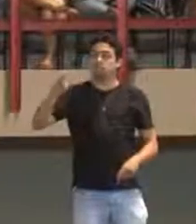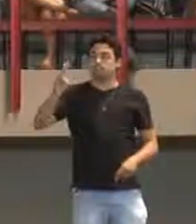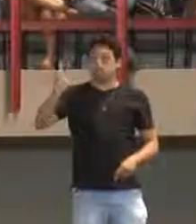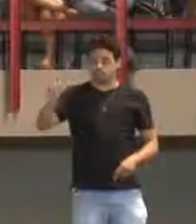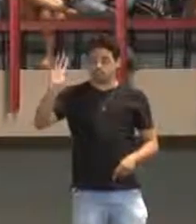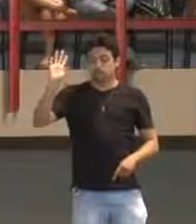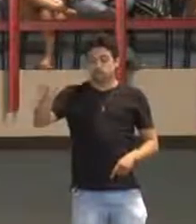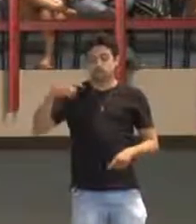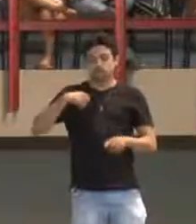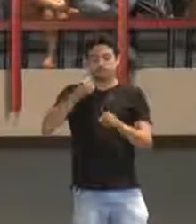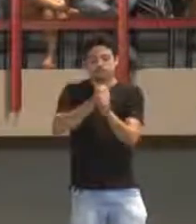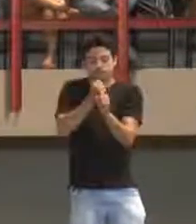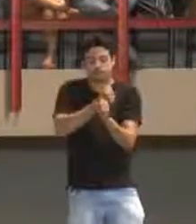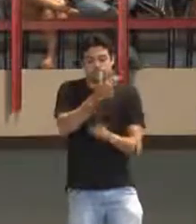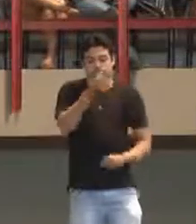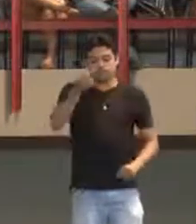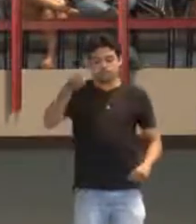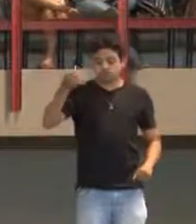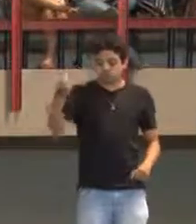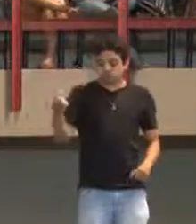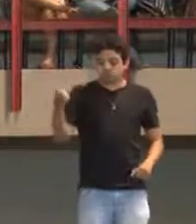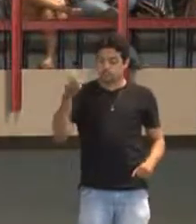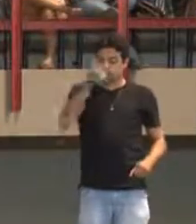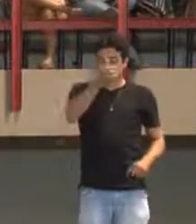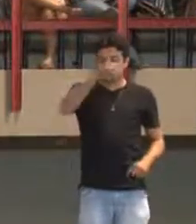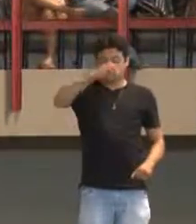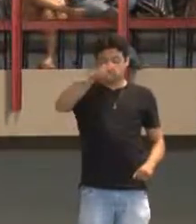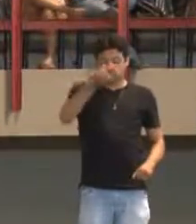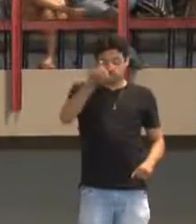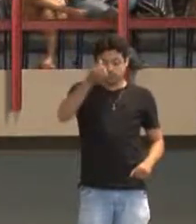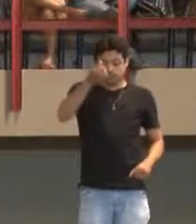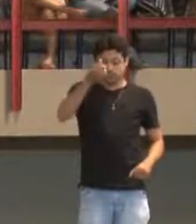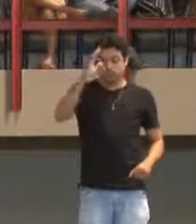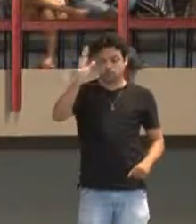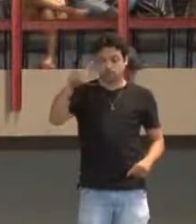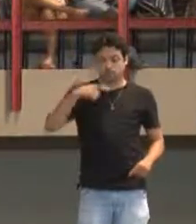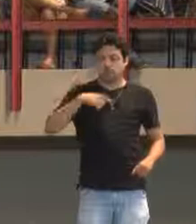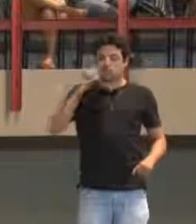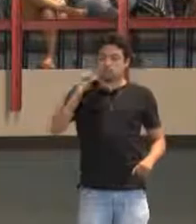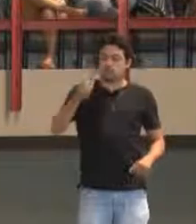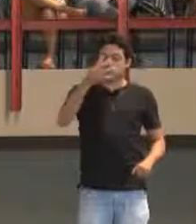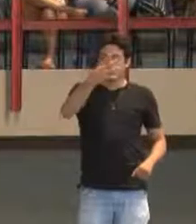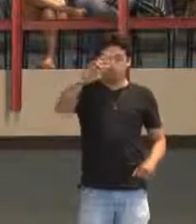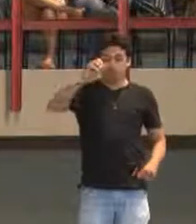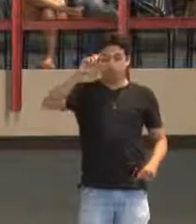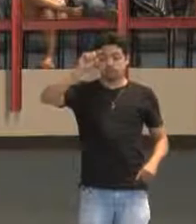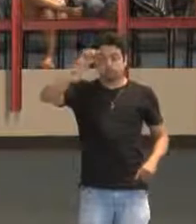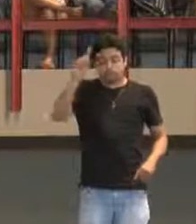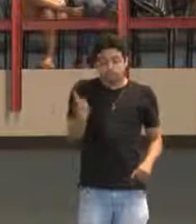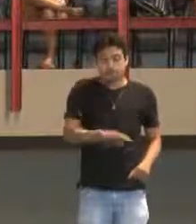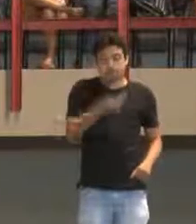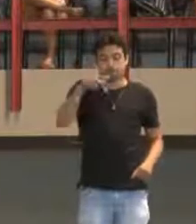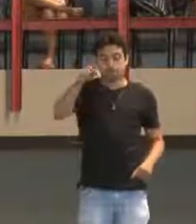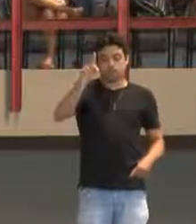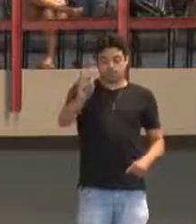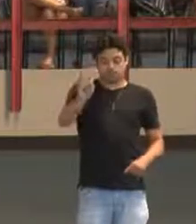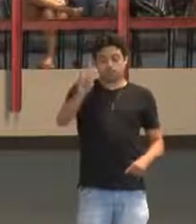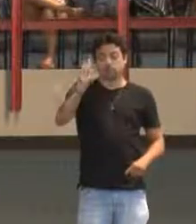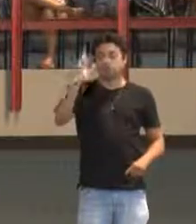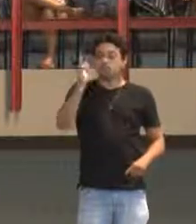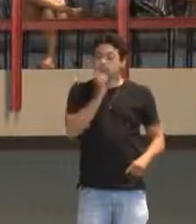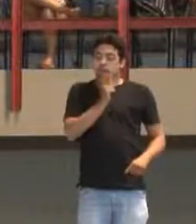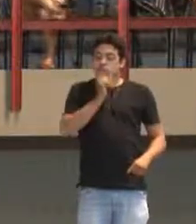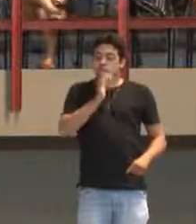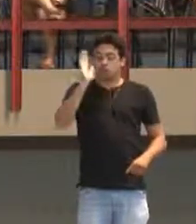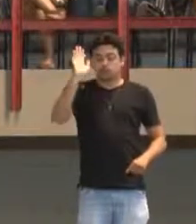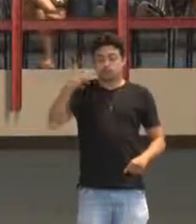ano de 96, 40 milhões de quilogramas e foi a produção, e